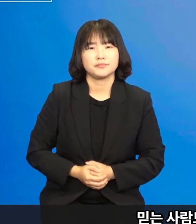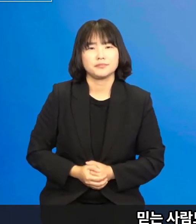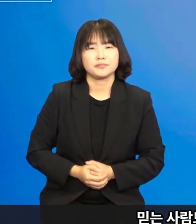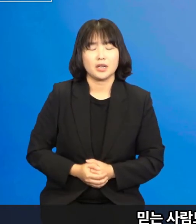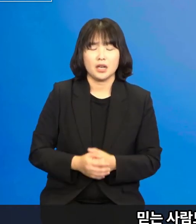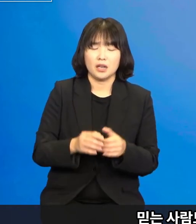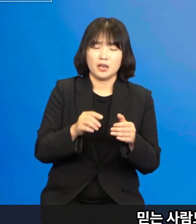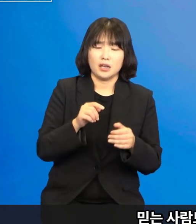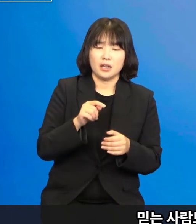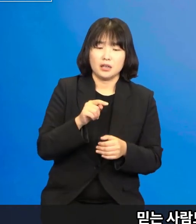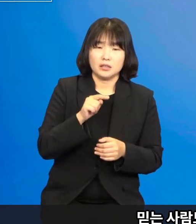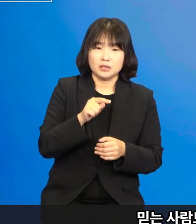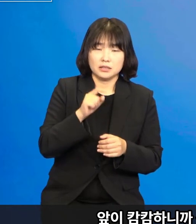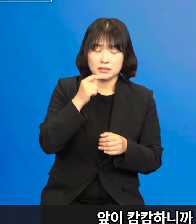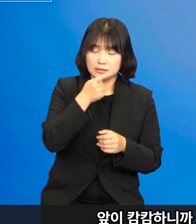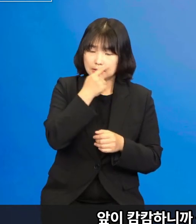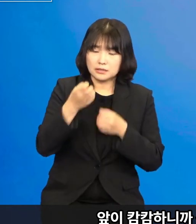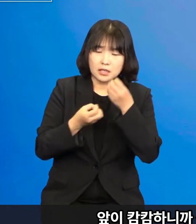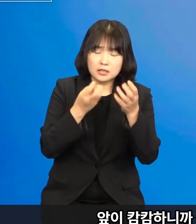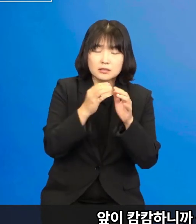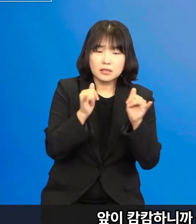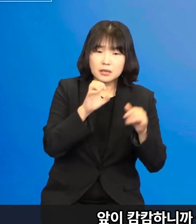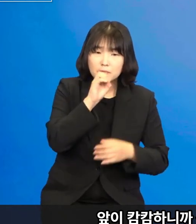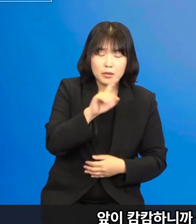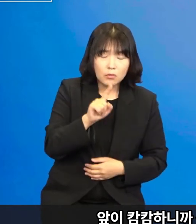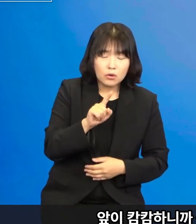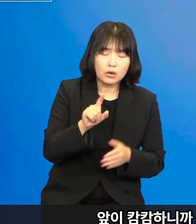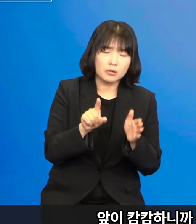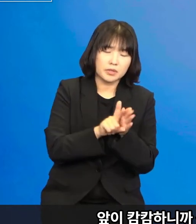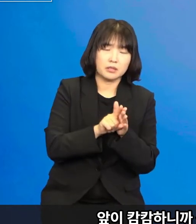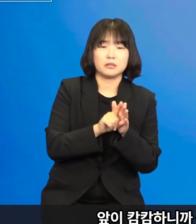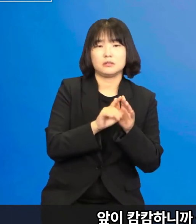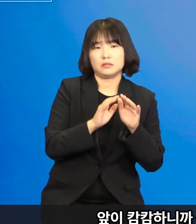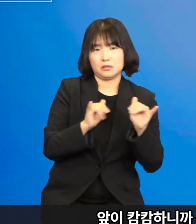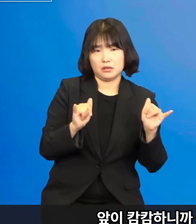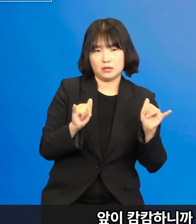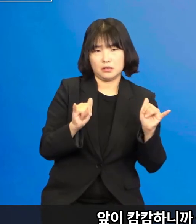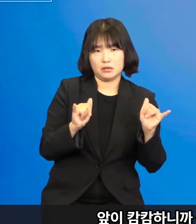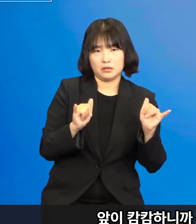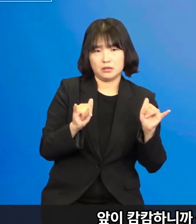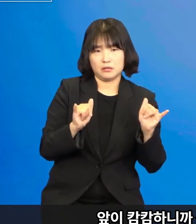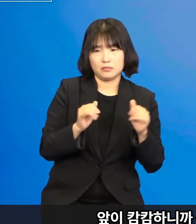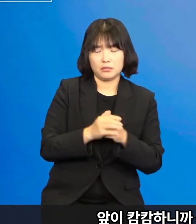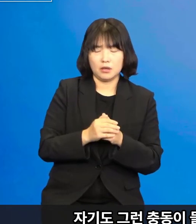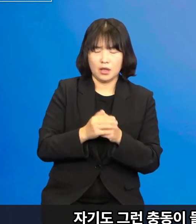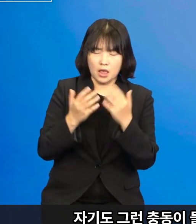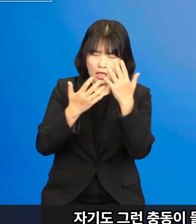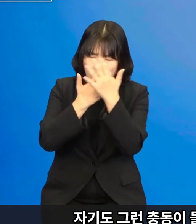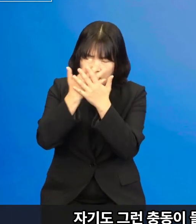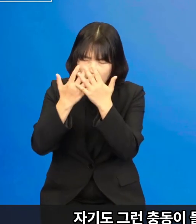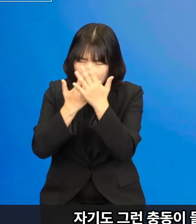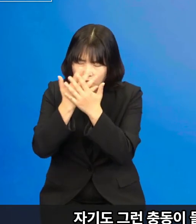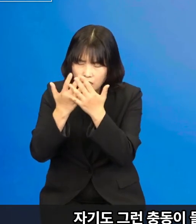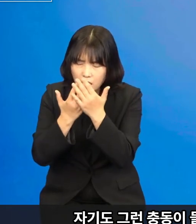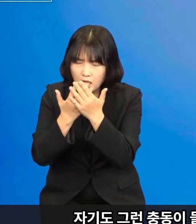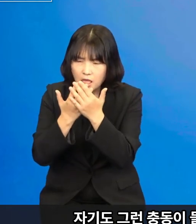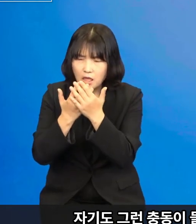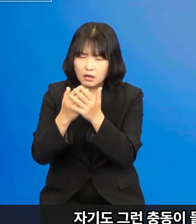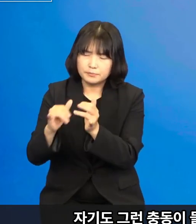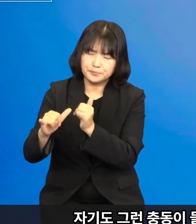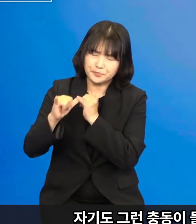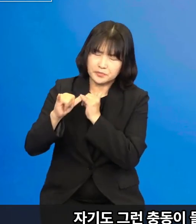사람도 미래가 안 보이고 앞이 캄캄하니까 생을 마감하려고 하겠구나. 자기도 그런 충동이